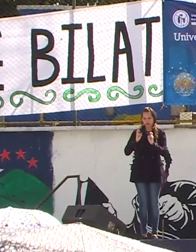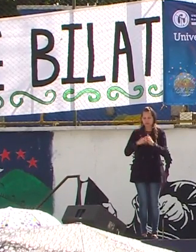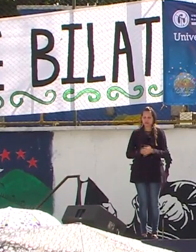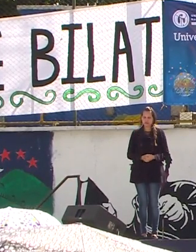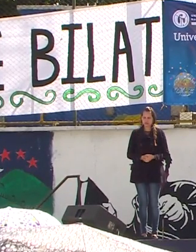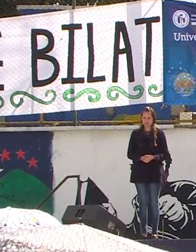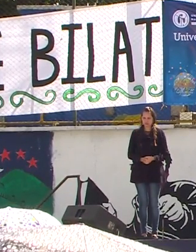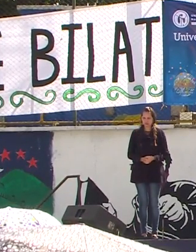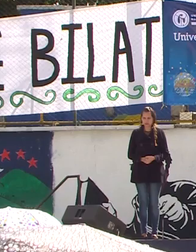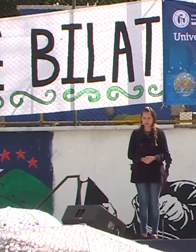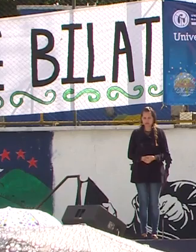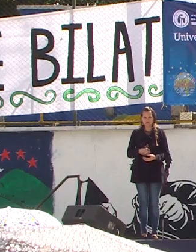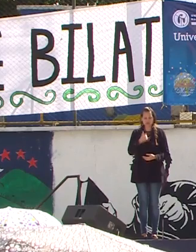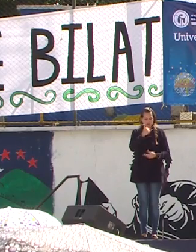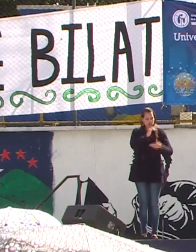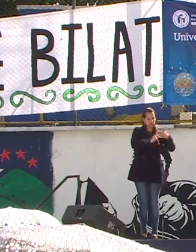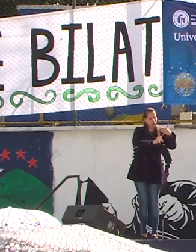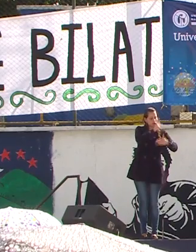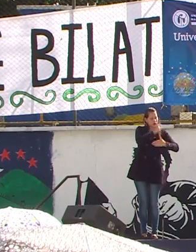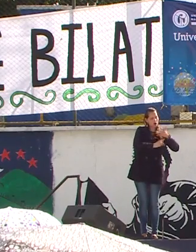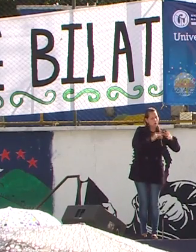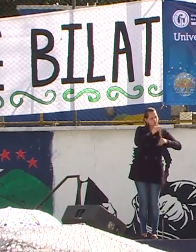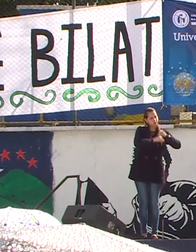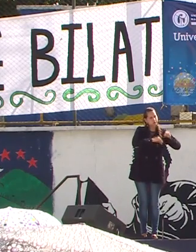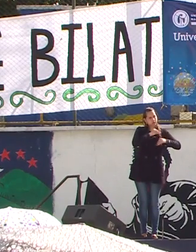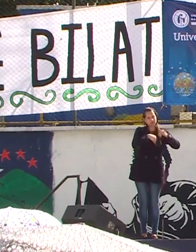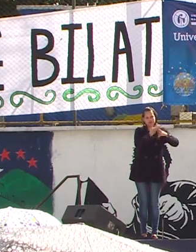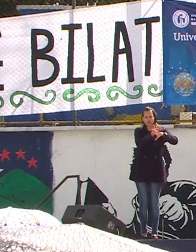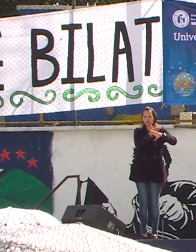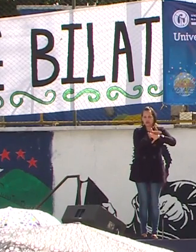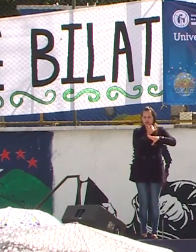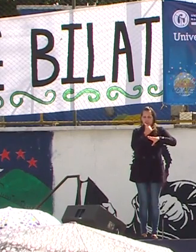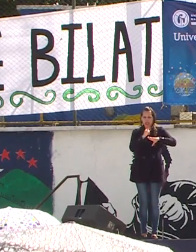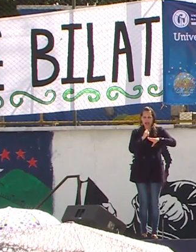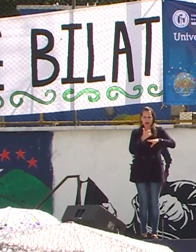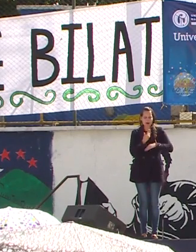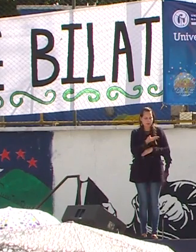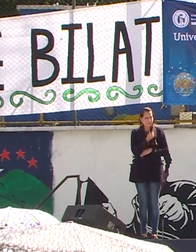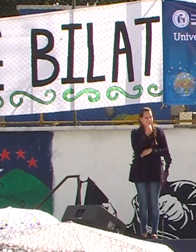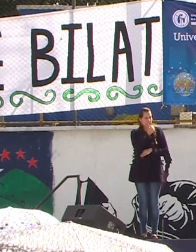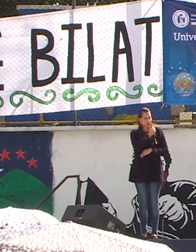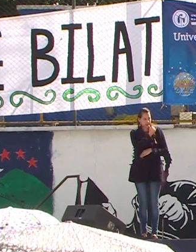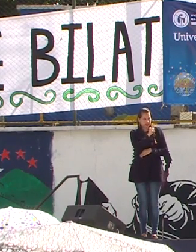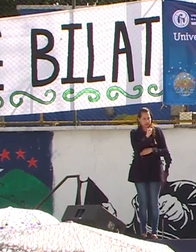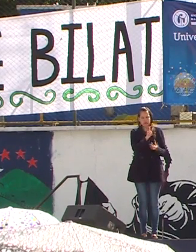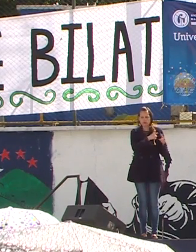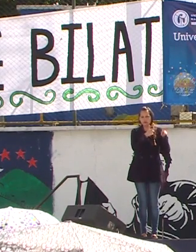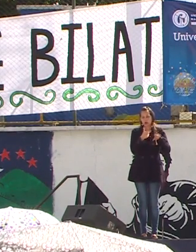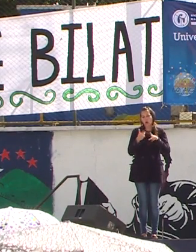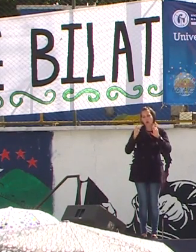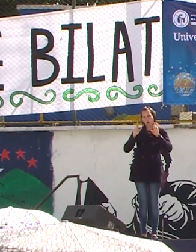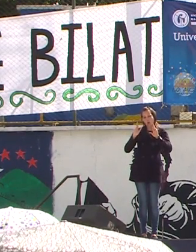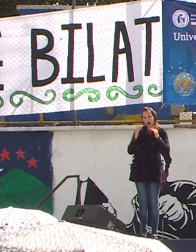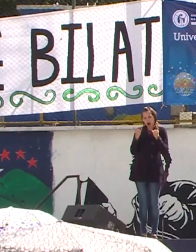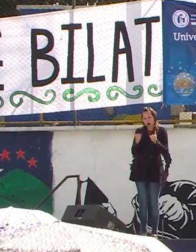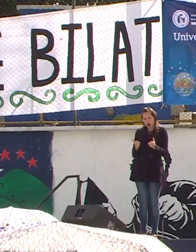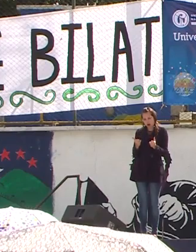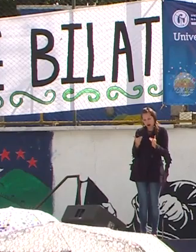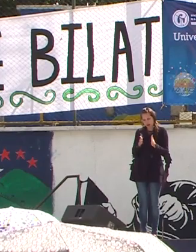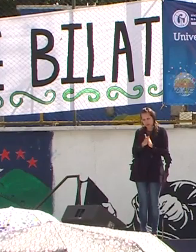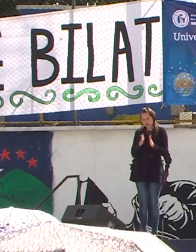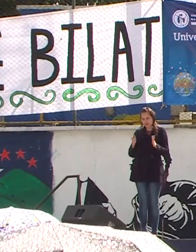Ya tenemos el proyecto de licitación y esperamos salga en este semestre.